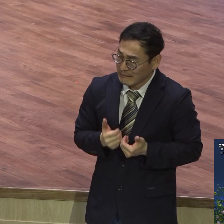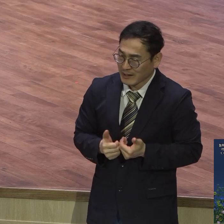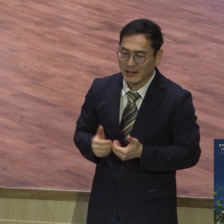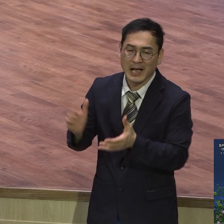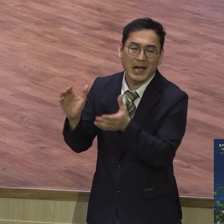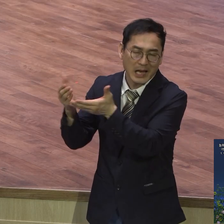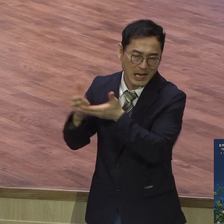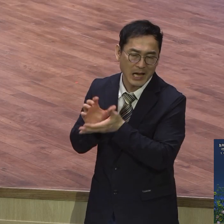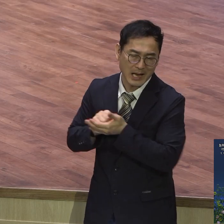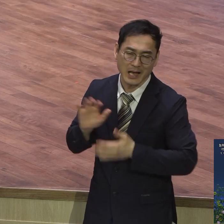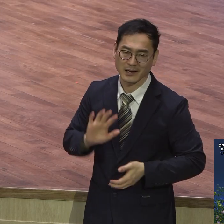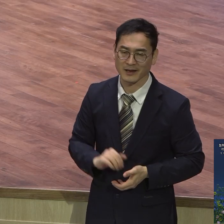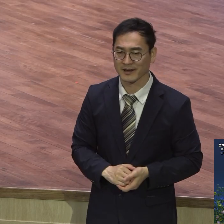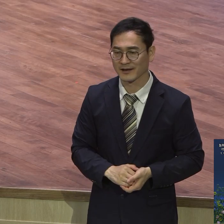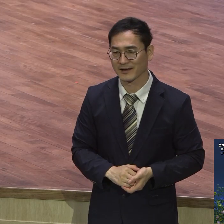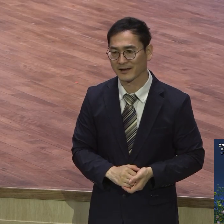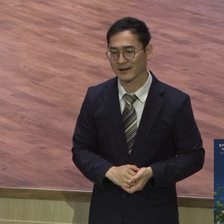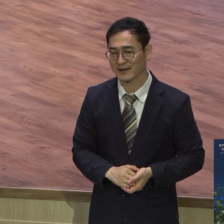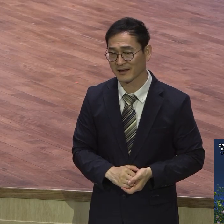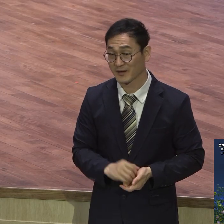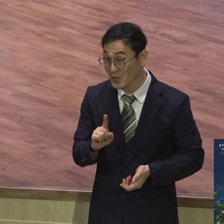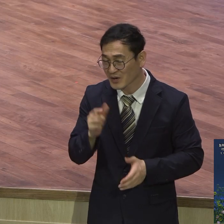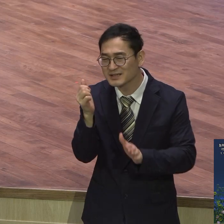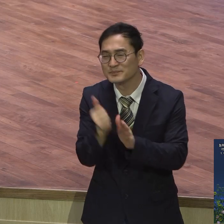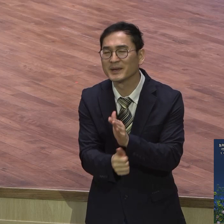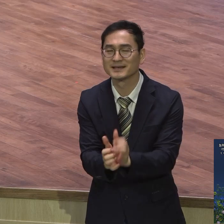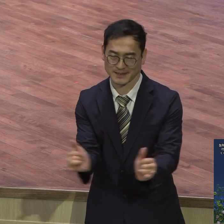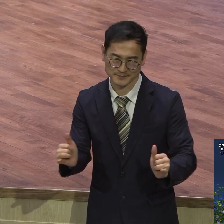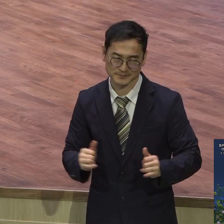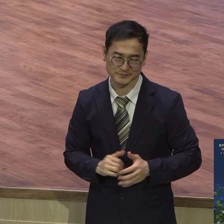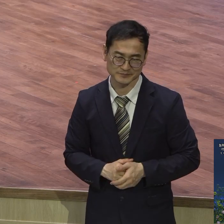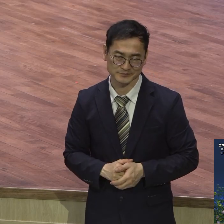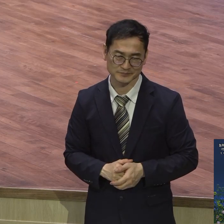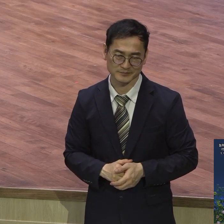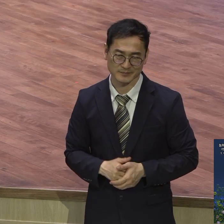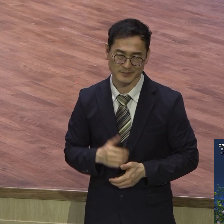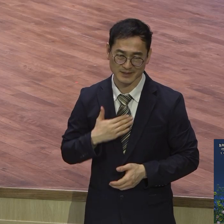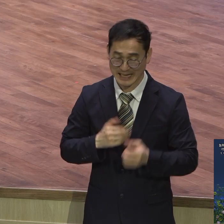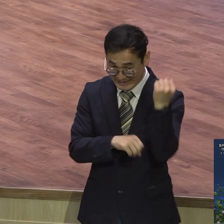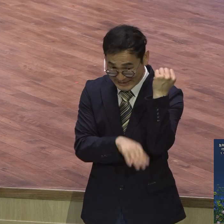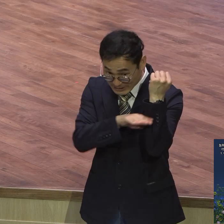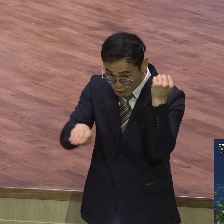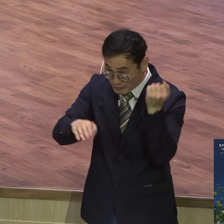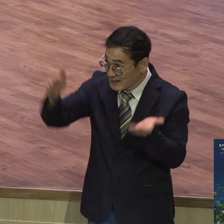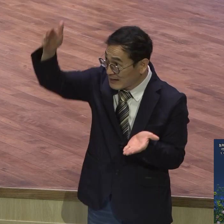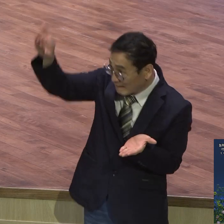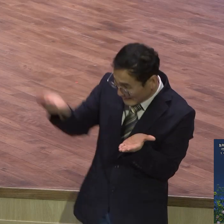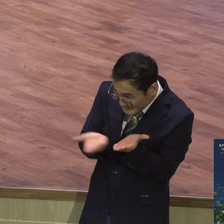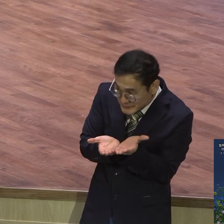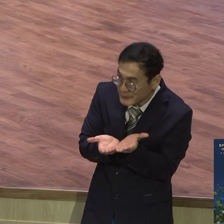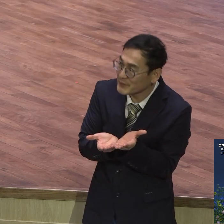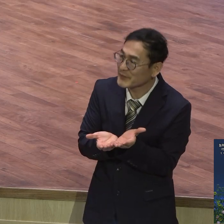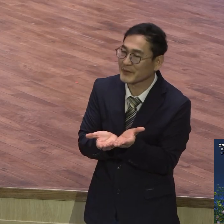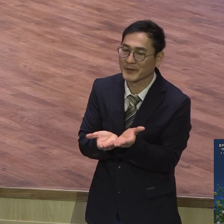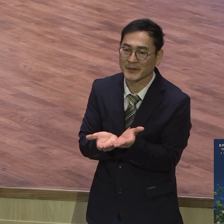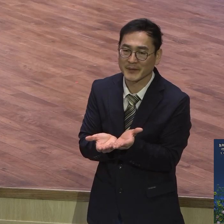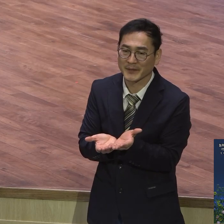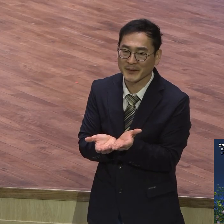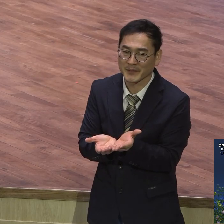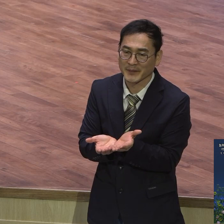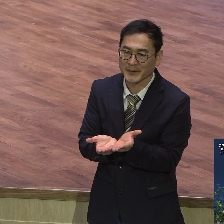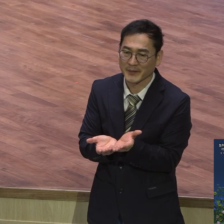의식의 삶을 사는 사람 특징입니다. 자기 기준에 맞아. 자기 기준에 자기 입맛에 맞는 내용만